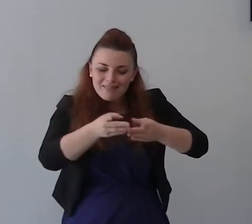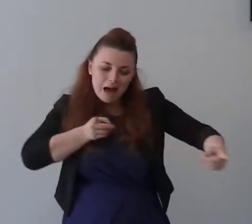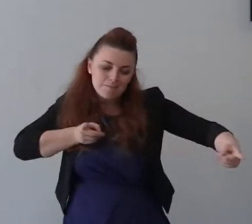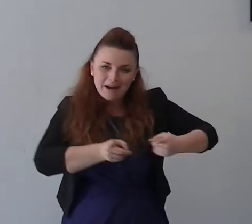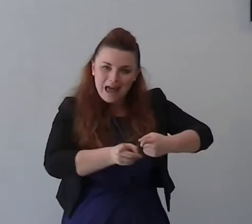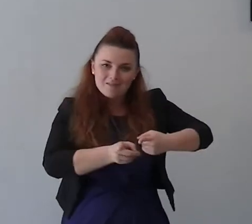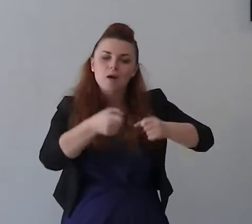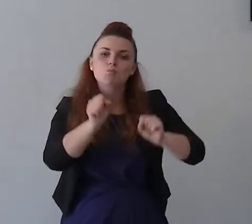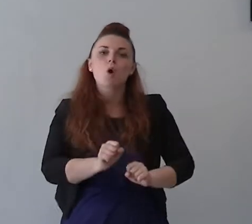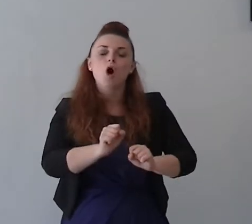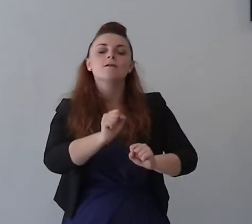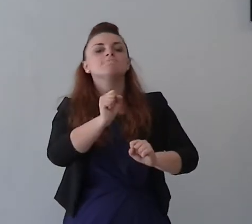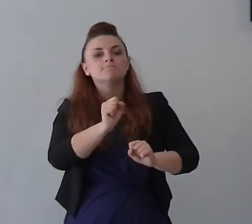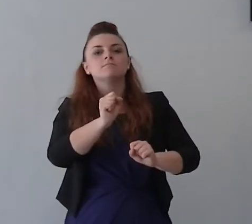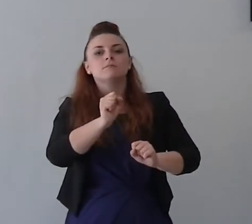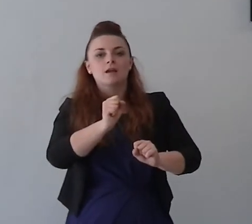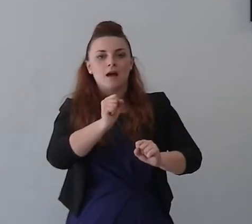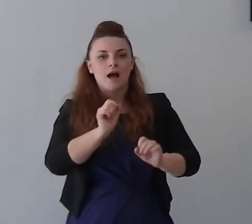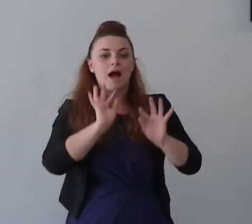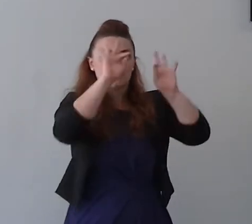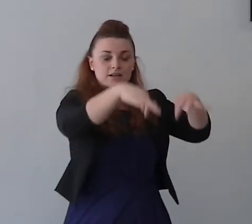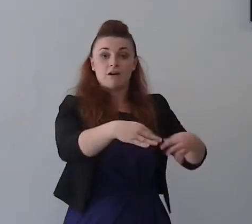lungo e che ha delle implicazioni molto più grandi.